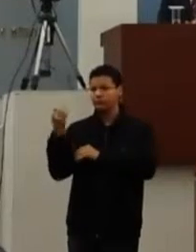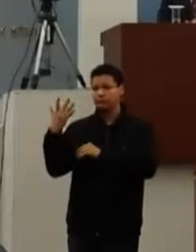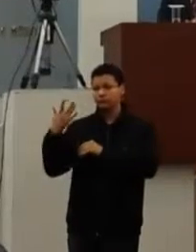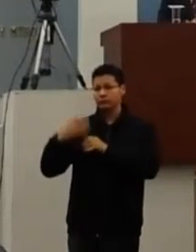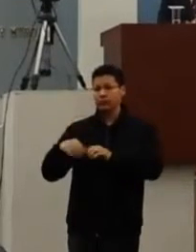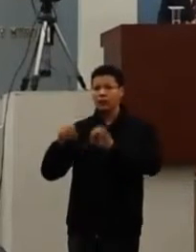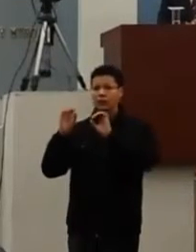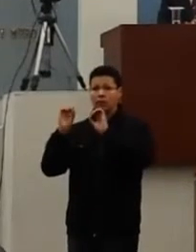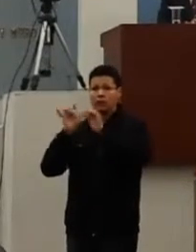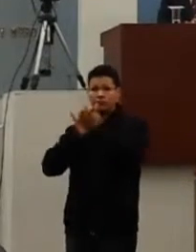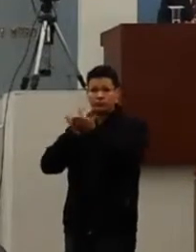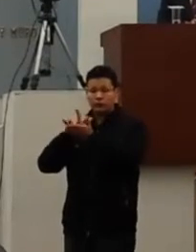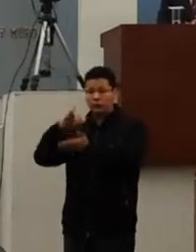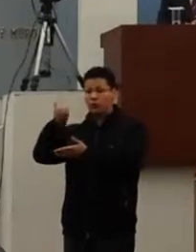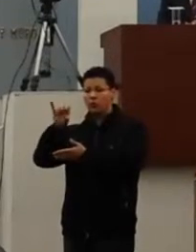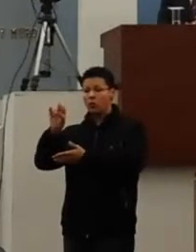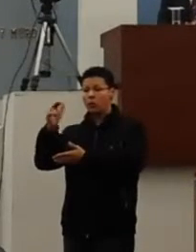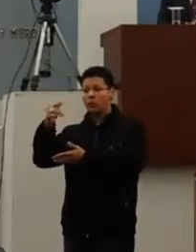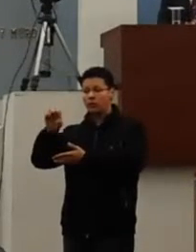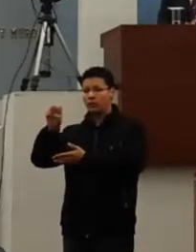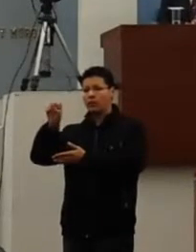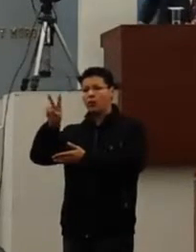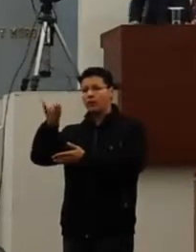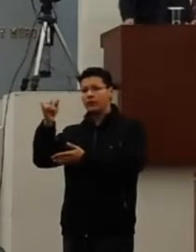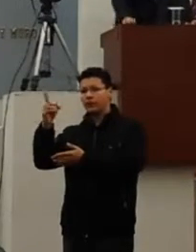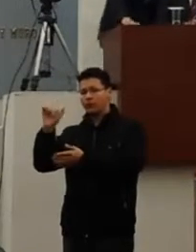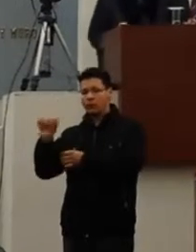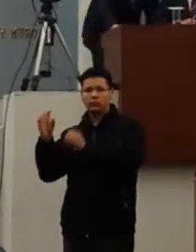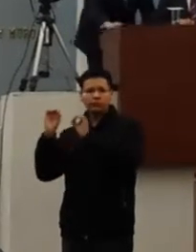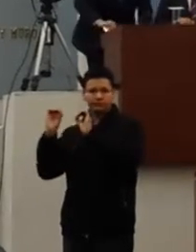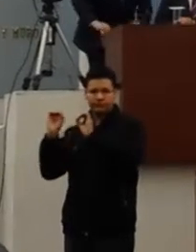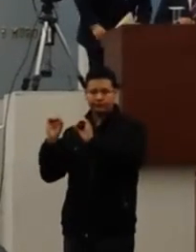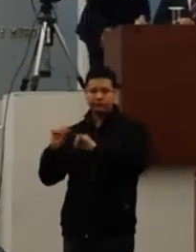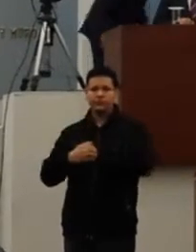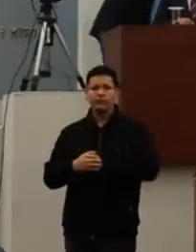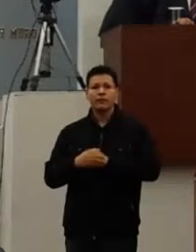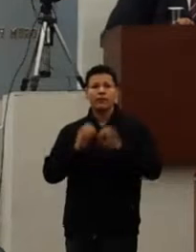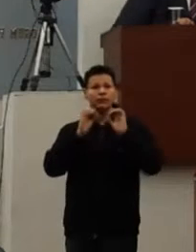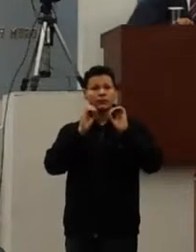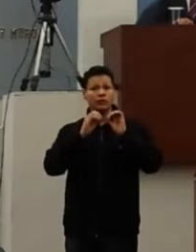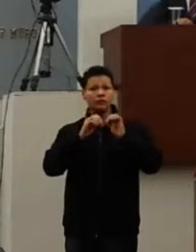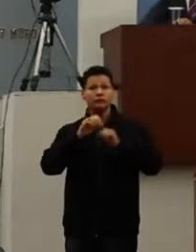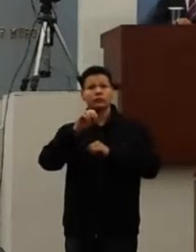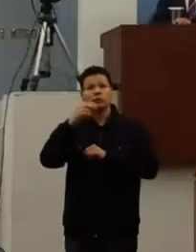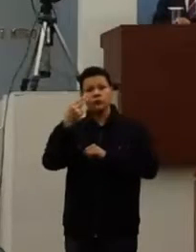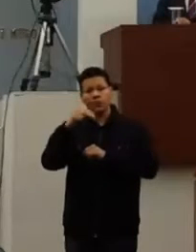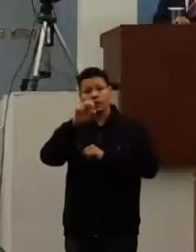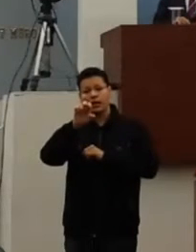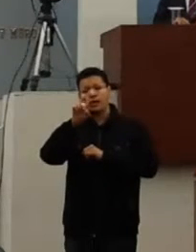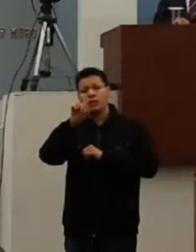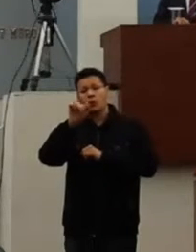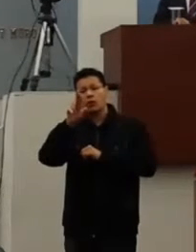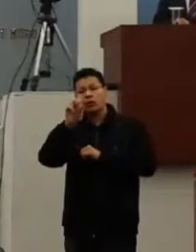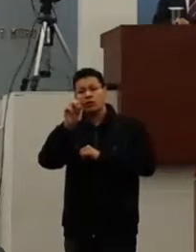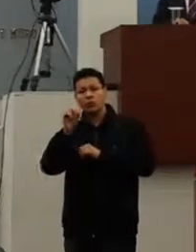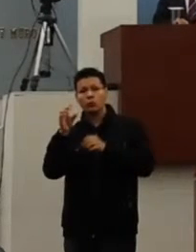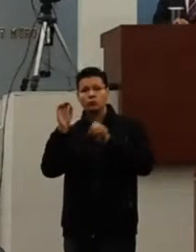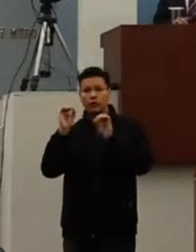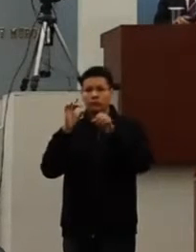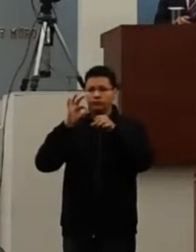0 votos a favor de por ecovidrio donde los moldes 0 a favor de eduardo su mina sánchez